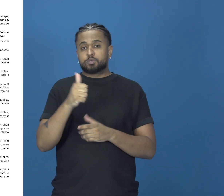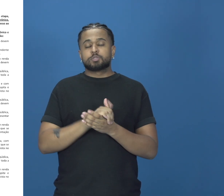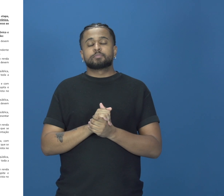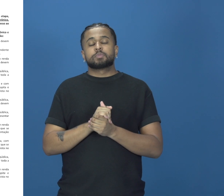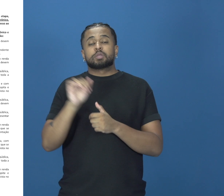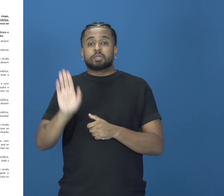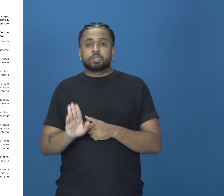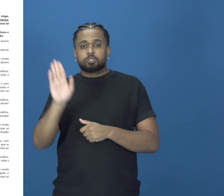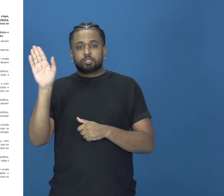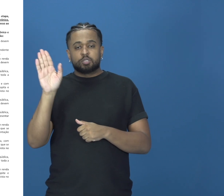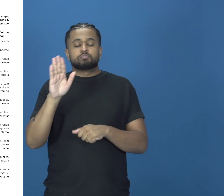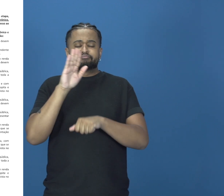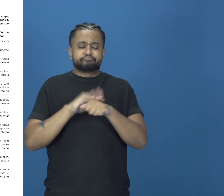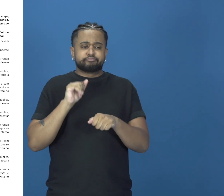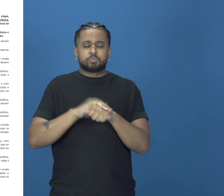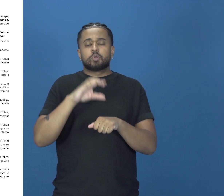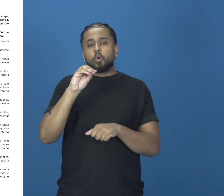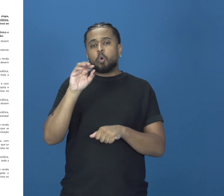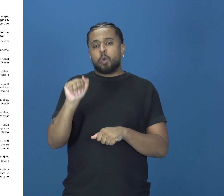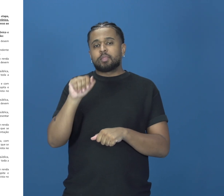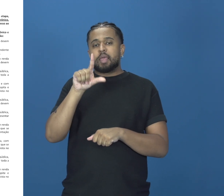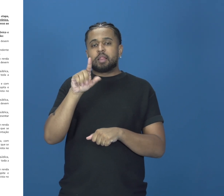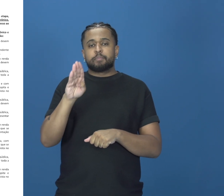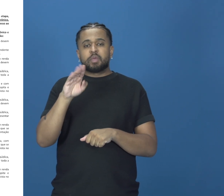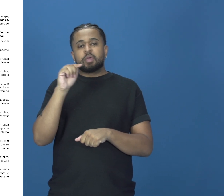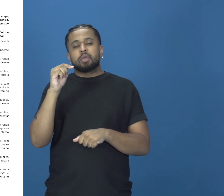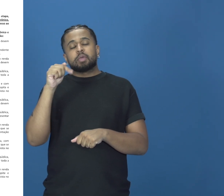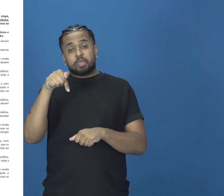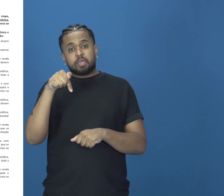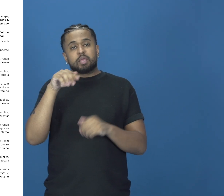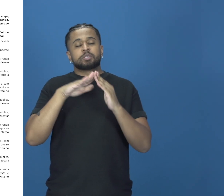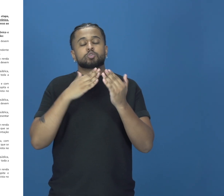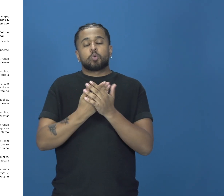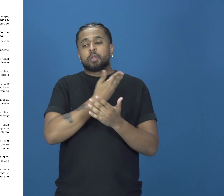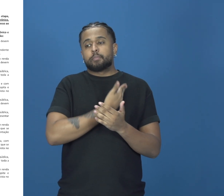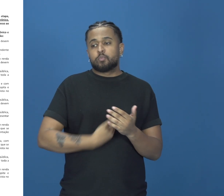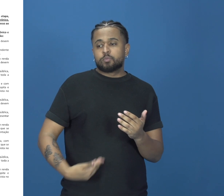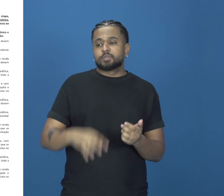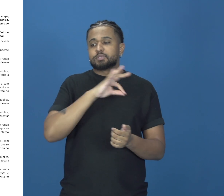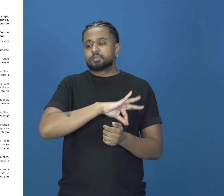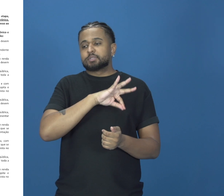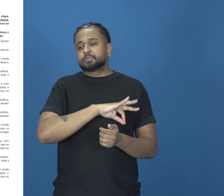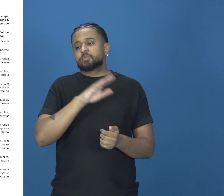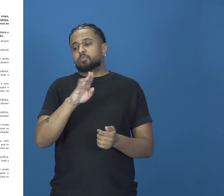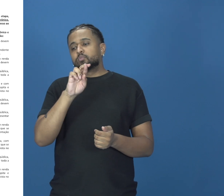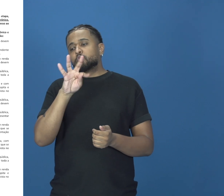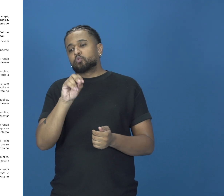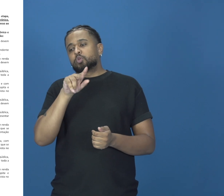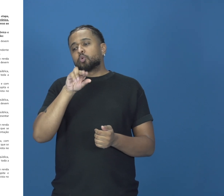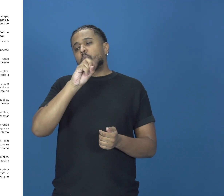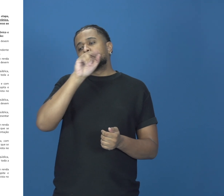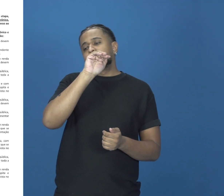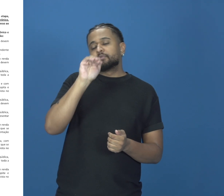8.3.2.11. Os candidatos convocados na cota LB_Q, escola pública com renda familiar bruta igual